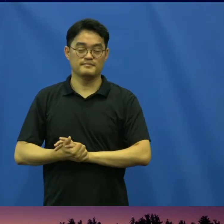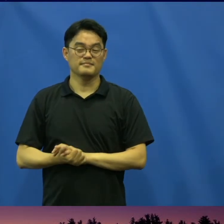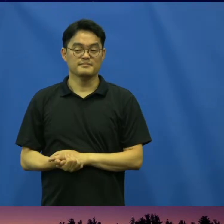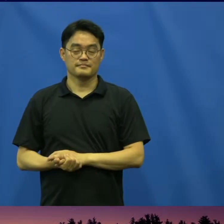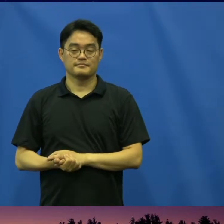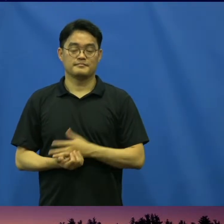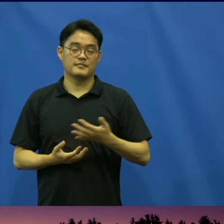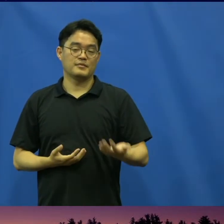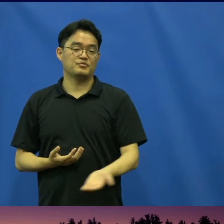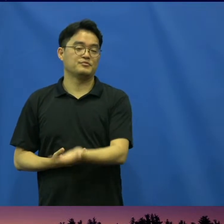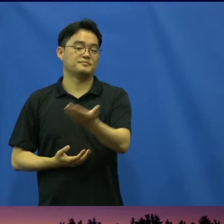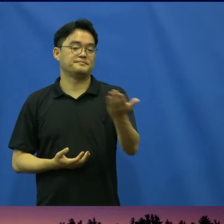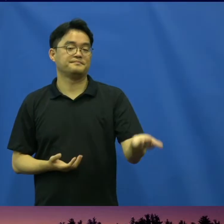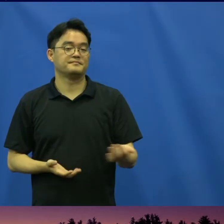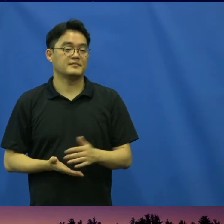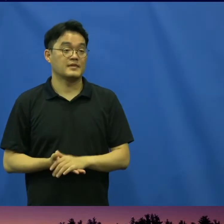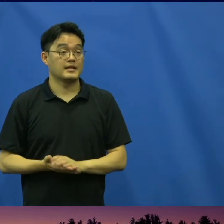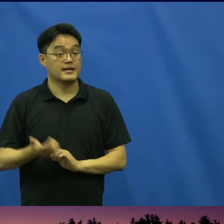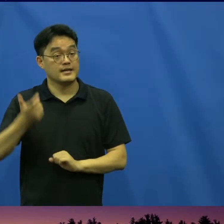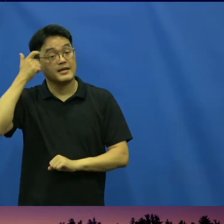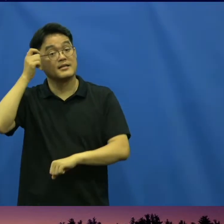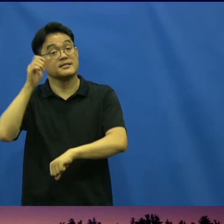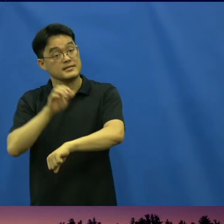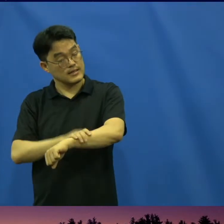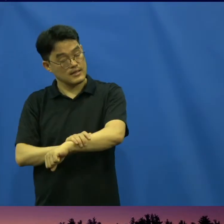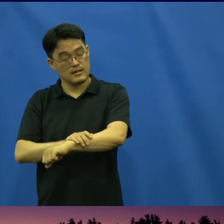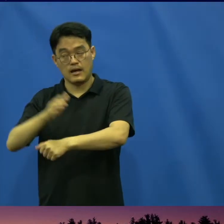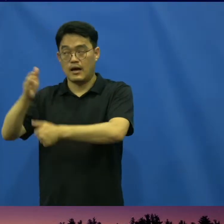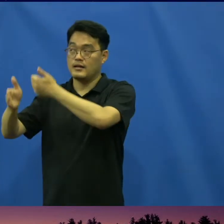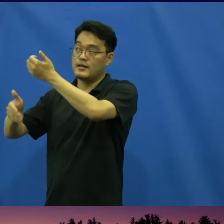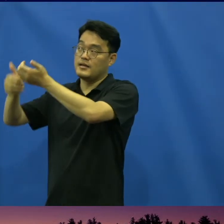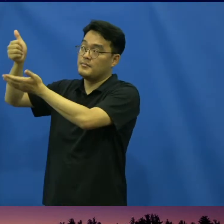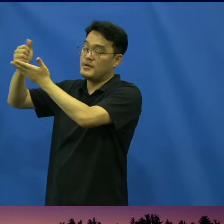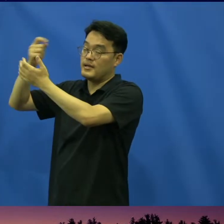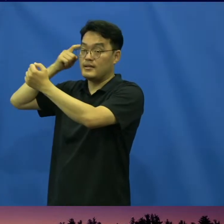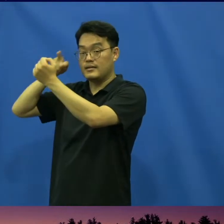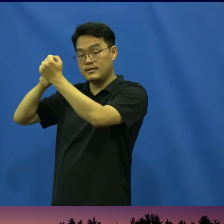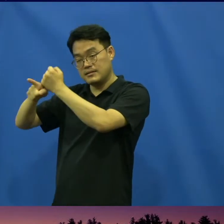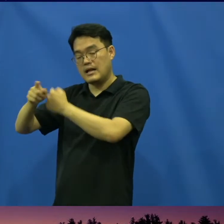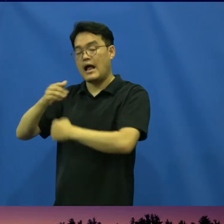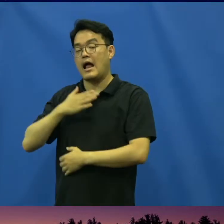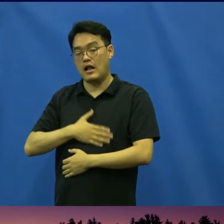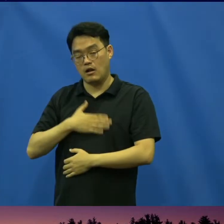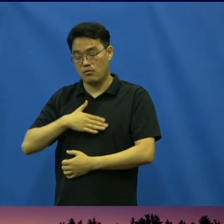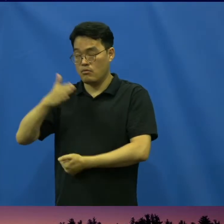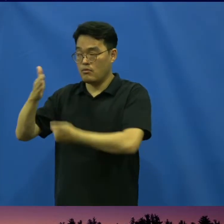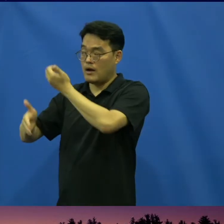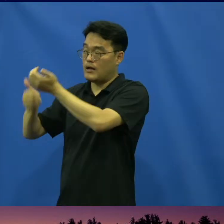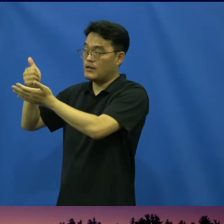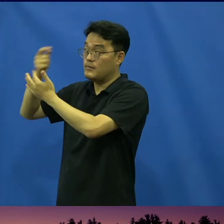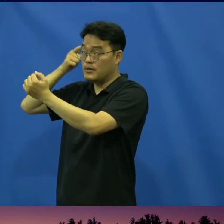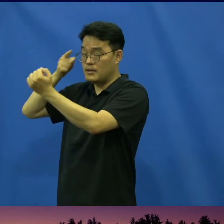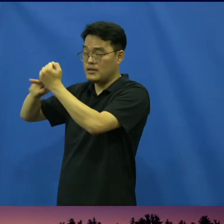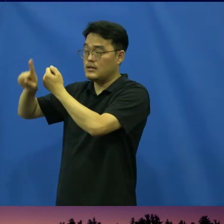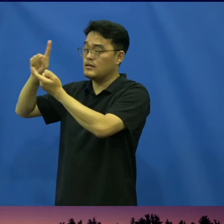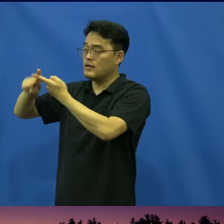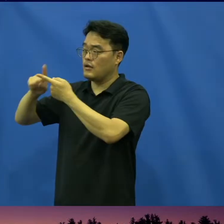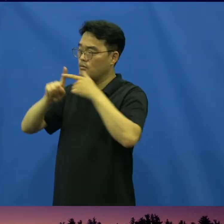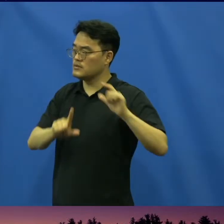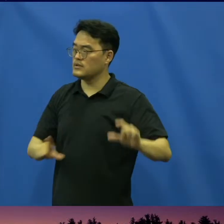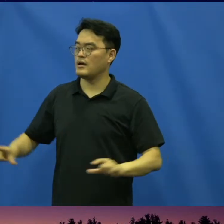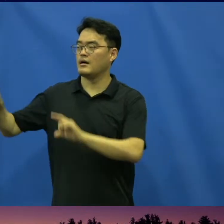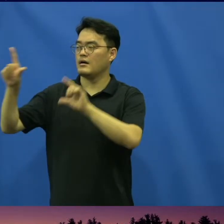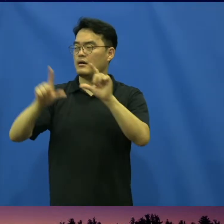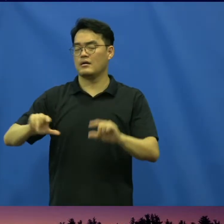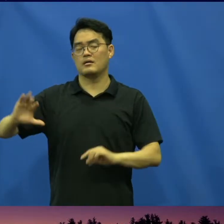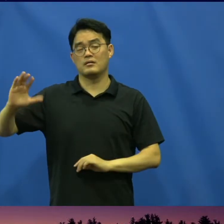사랑하는 성도 여러분, 그 지혜는 하나님의 뜻을 알고 하나님의 뜻을 따라 살아가게 하는 것입니다.